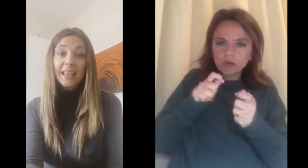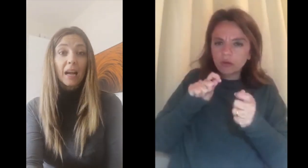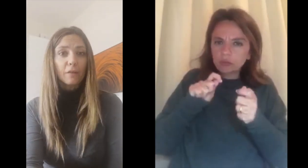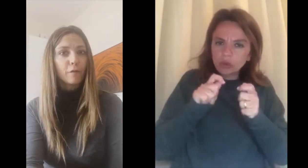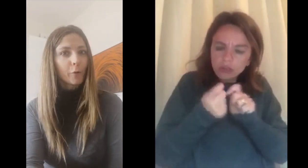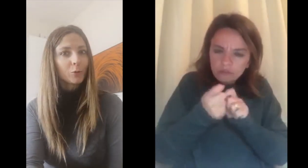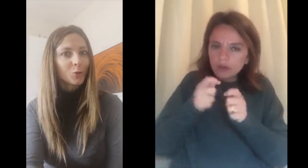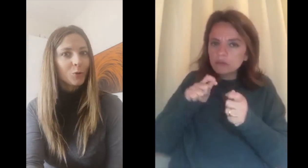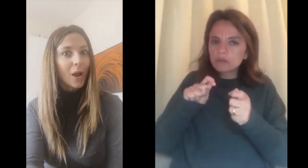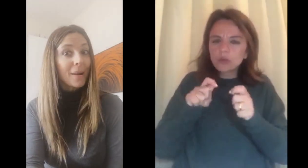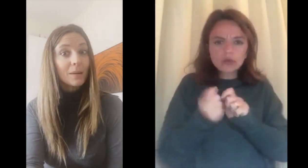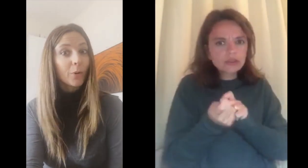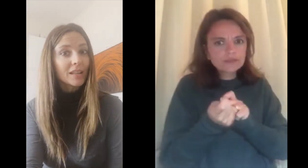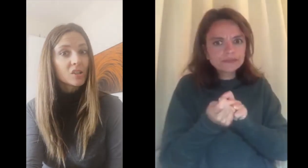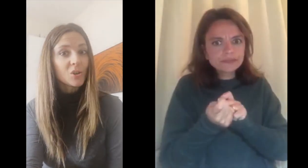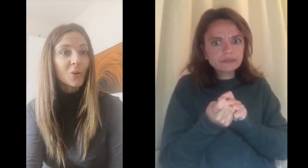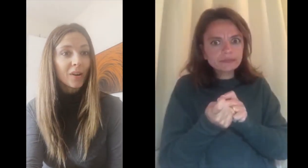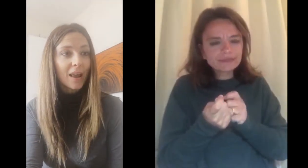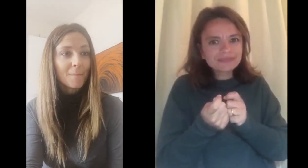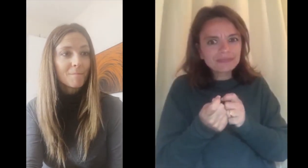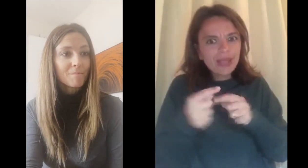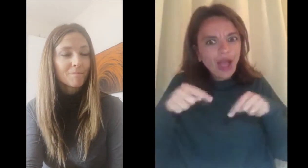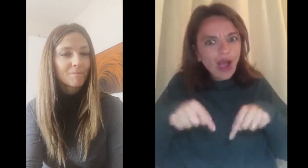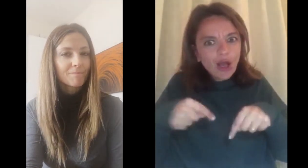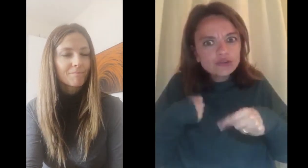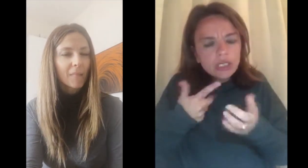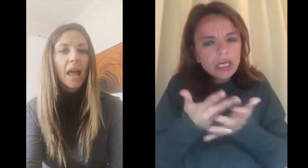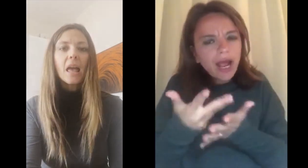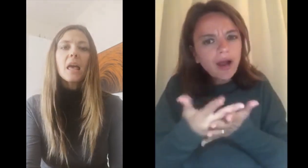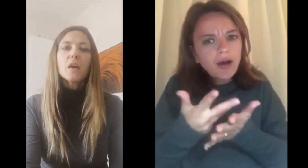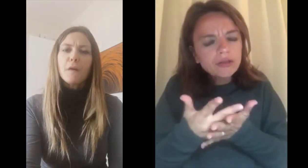di stasera è frutto di una manipolazione.